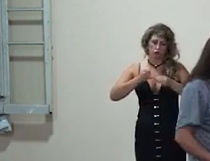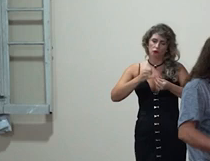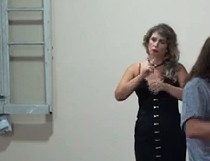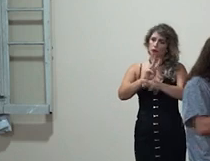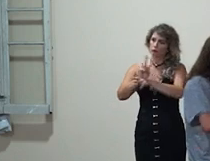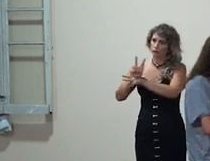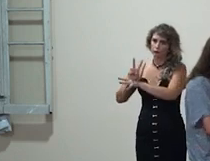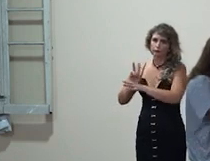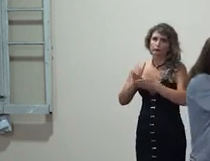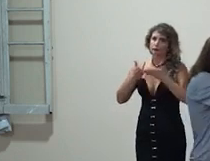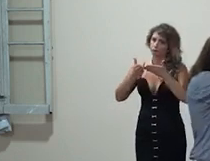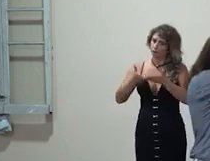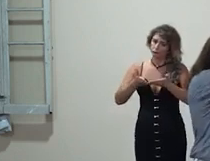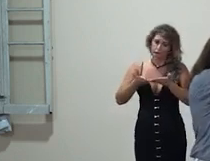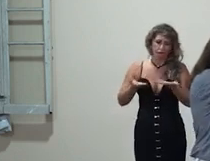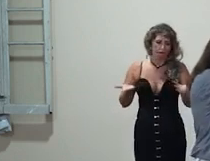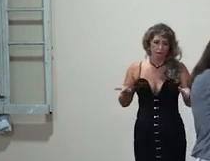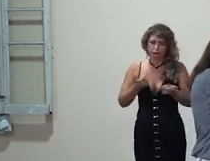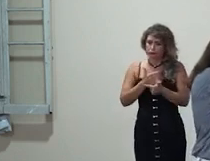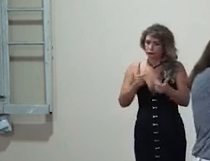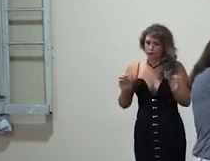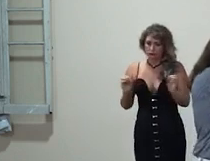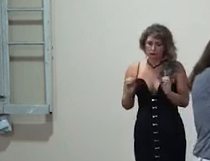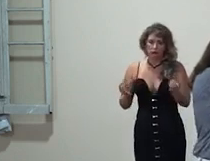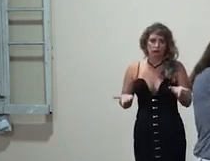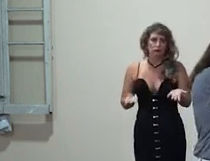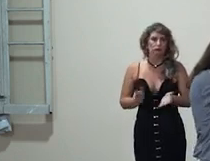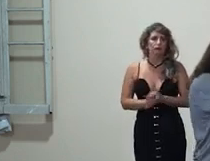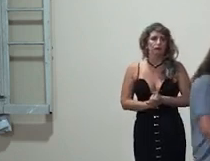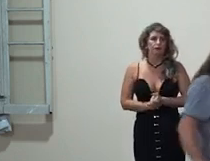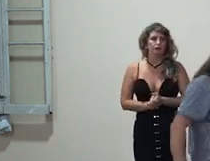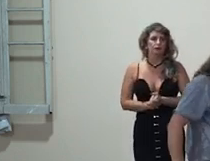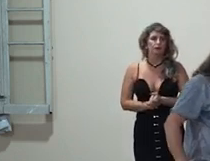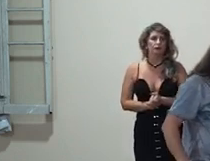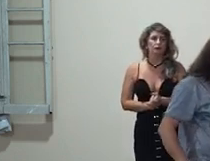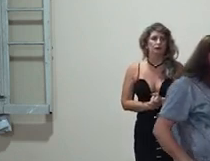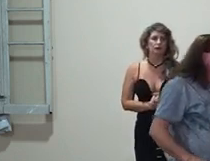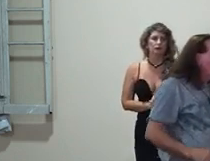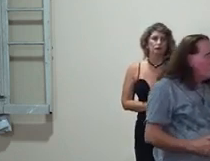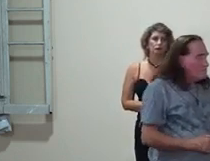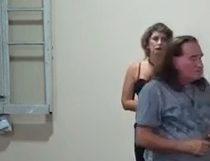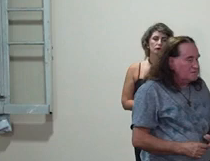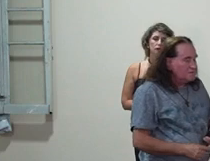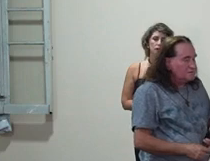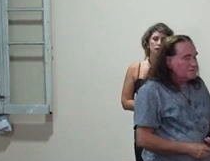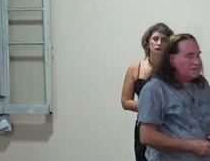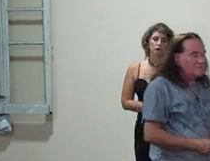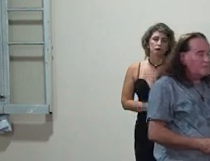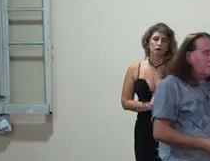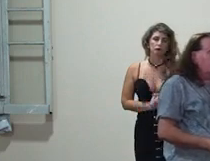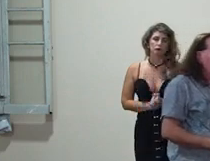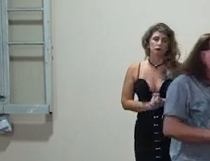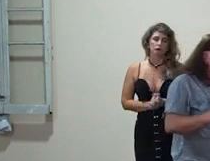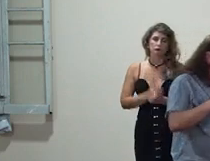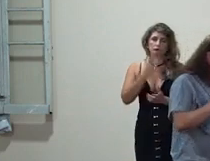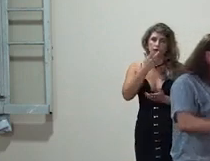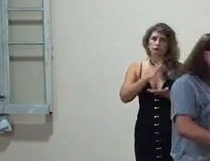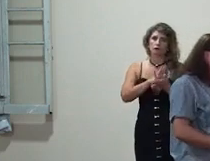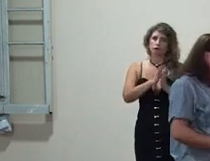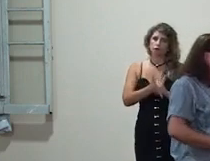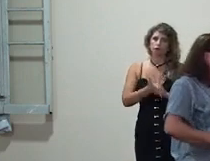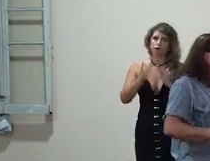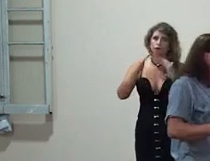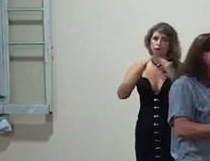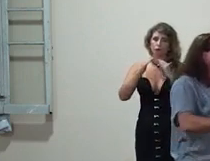cuidado do porto, alguma coisa assim. É, quem sai da cidade, Então é uma coisa assim chata, porque a gente mora